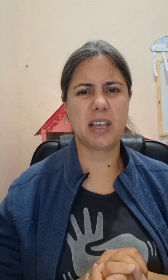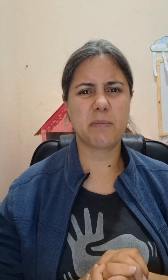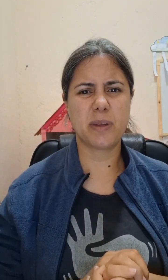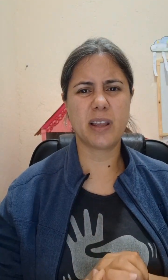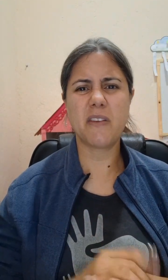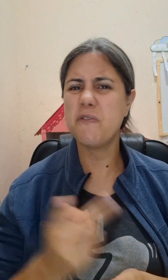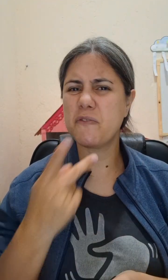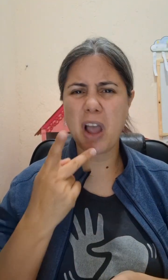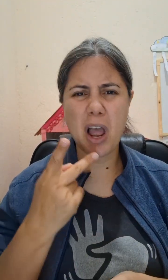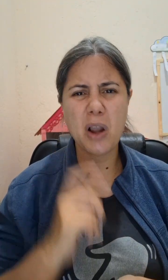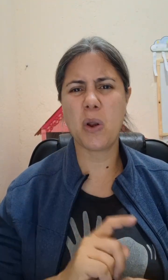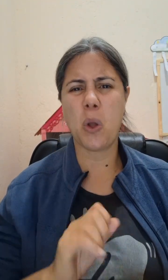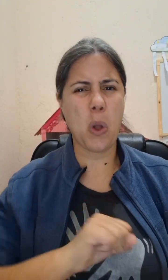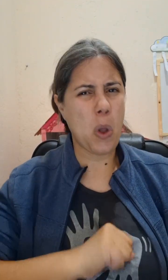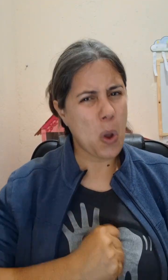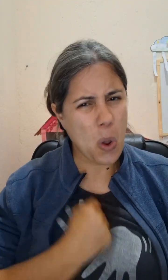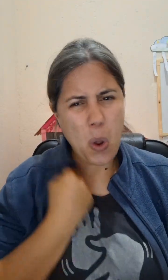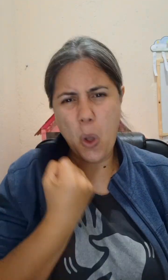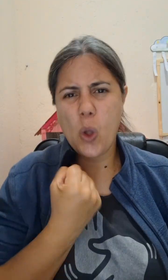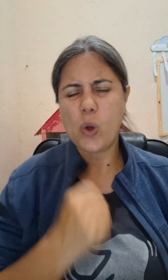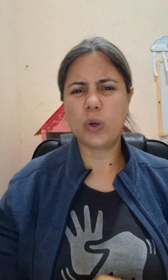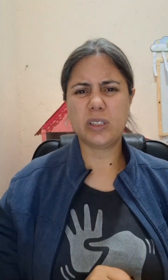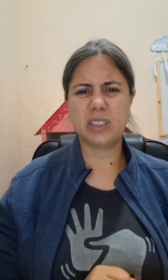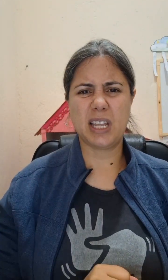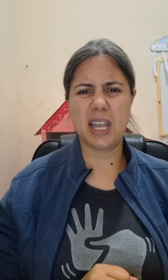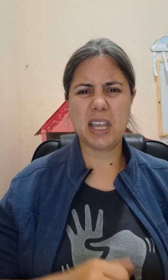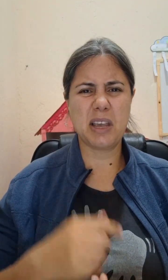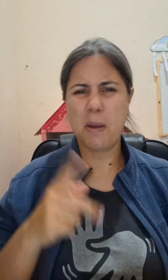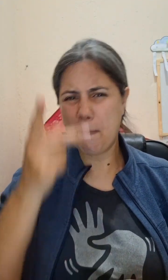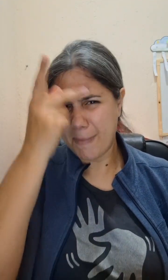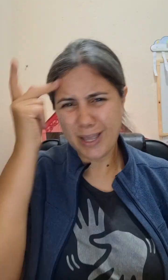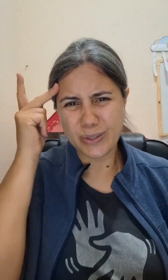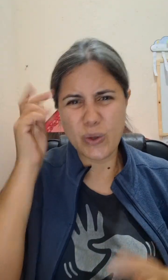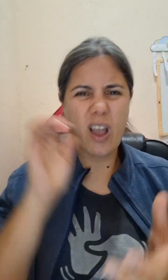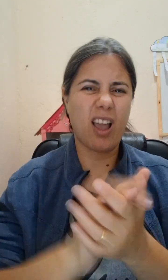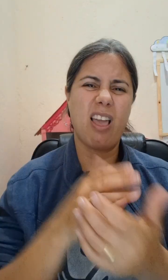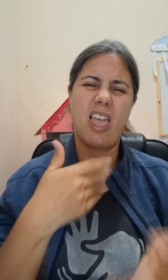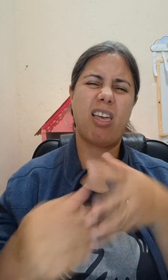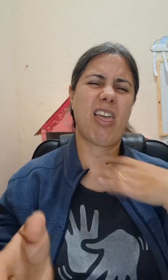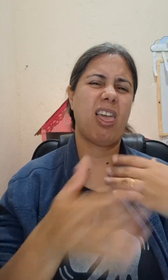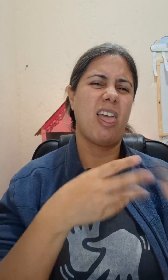não levam a sério o casamento. Igual lá, antes do dilúvio,